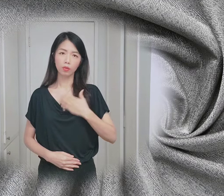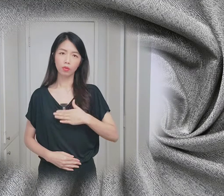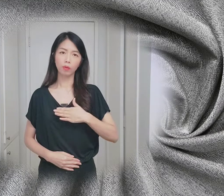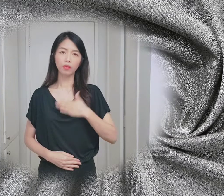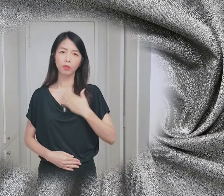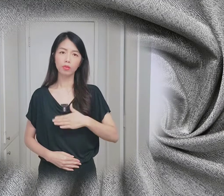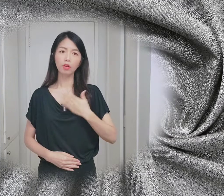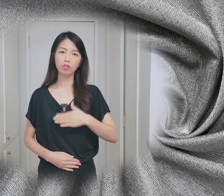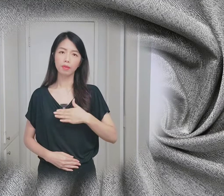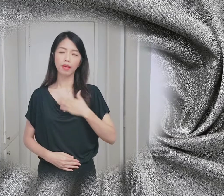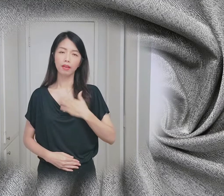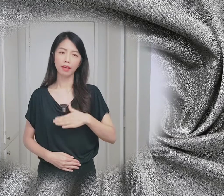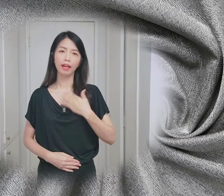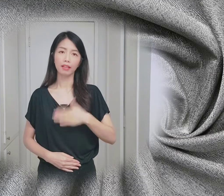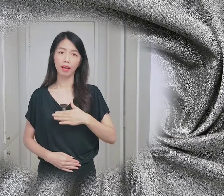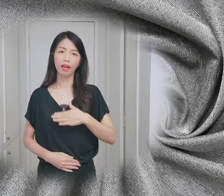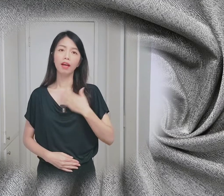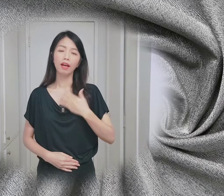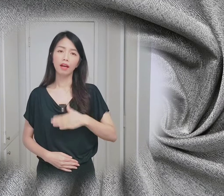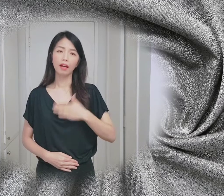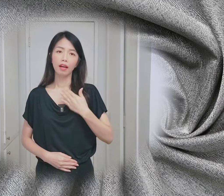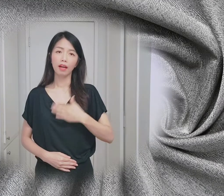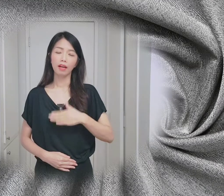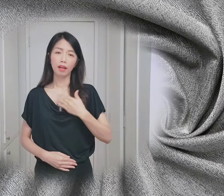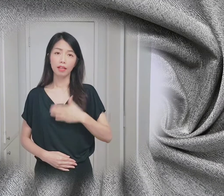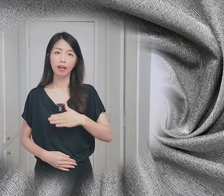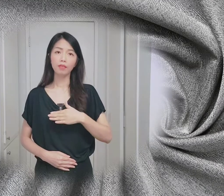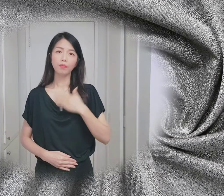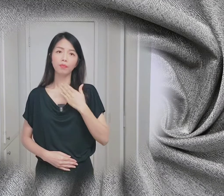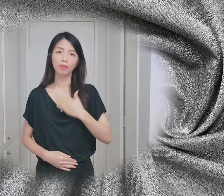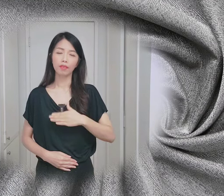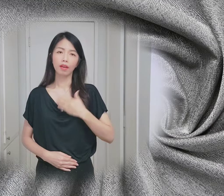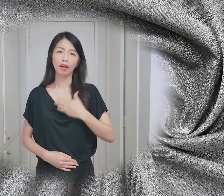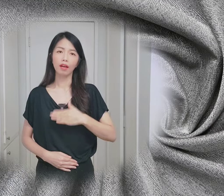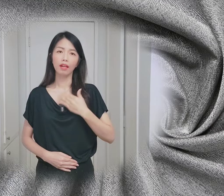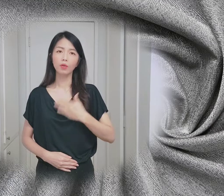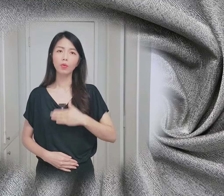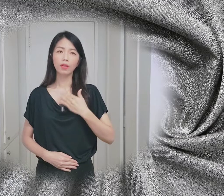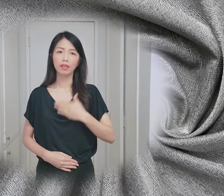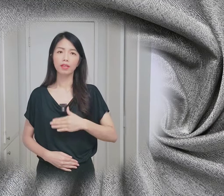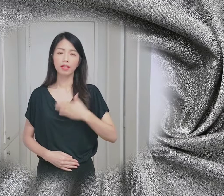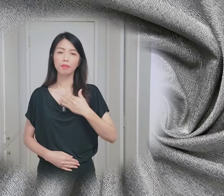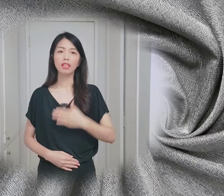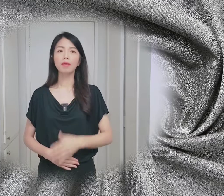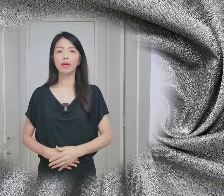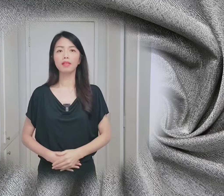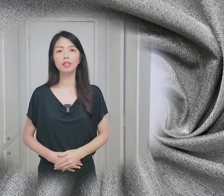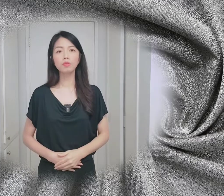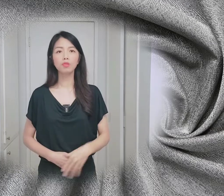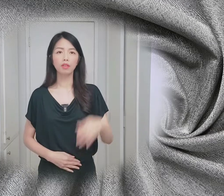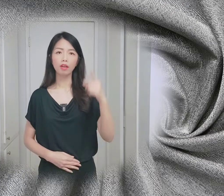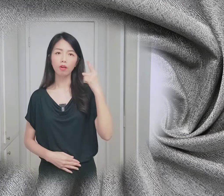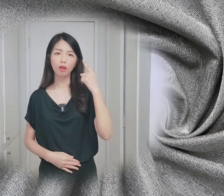대시고 2번 정도 쓸어주시면 돼요. 알다. 알다. 알고 있는지.